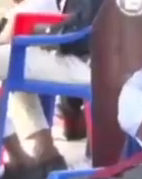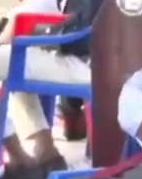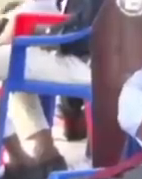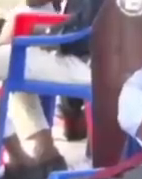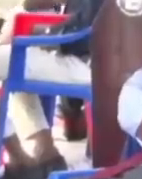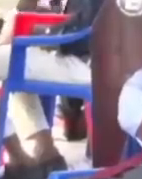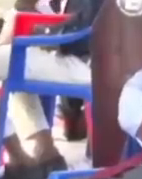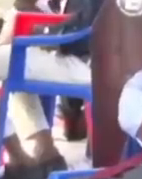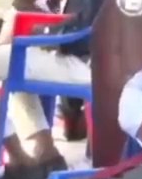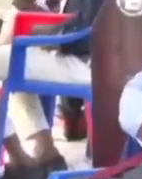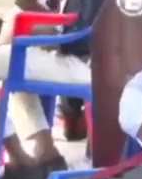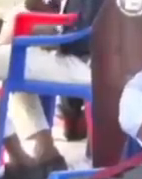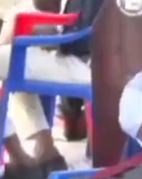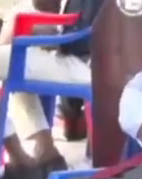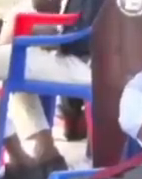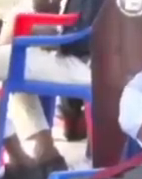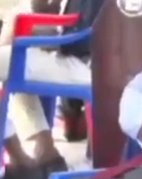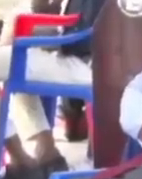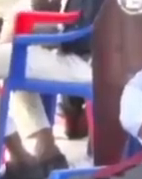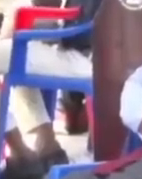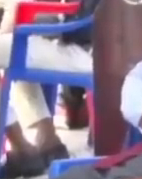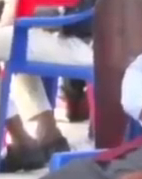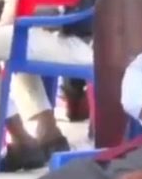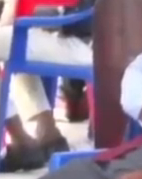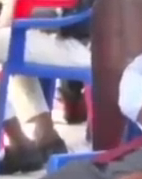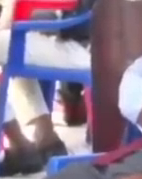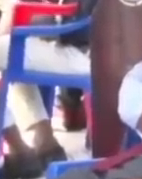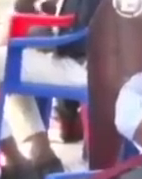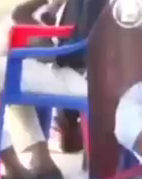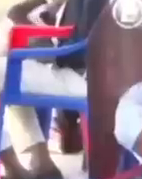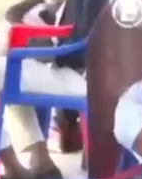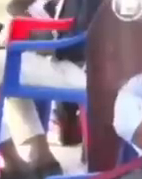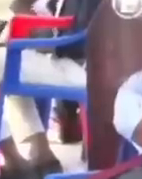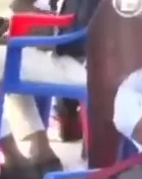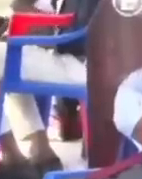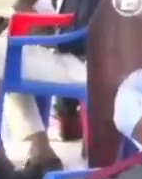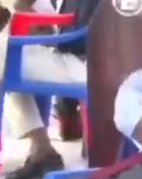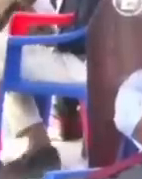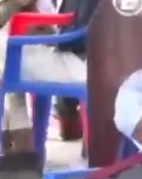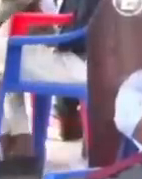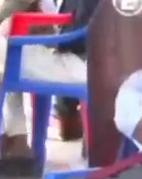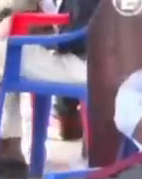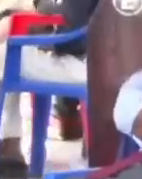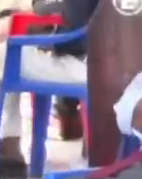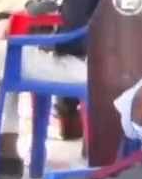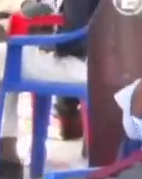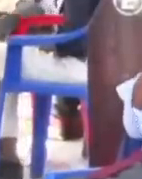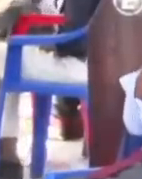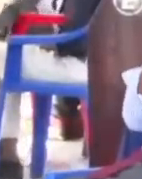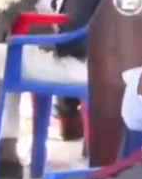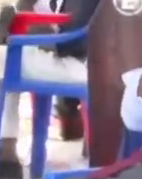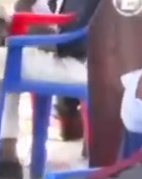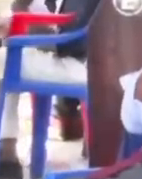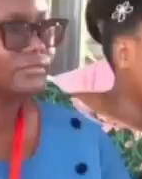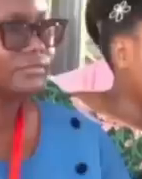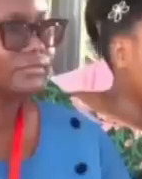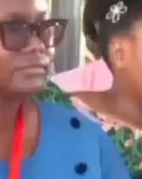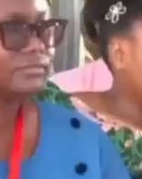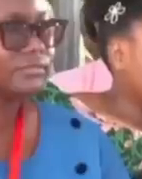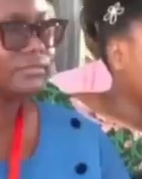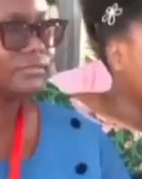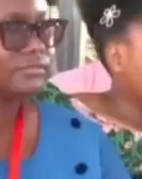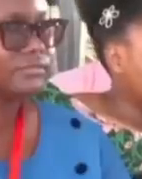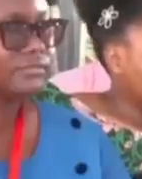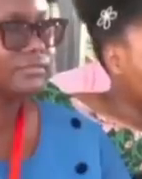Kaa chini, fanya tathmini. Jikosoe wewe mwenyewe. Anza kujiangalia